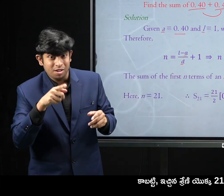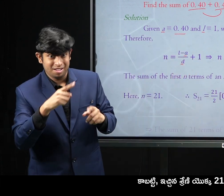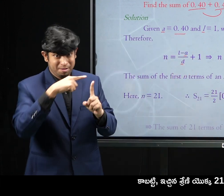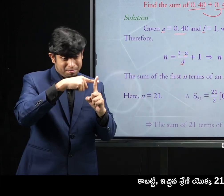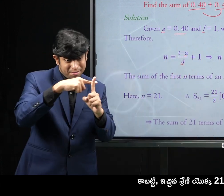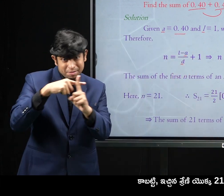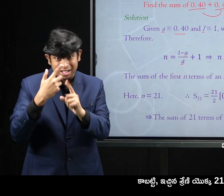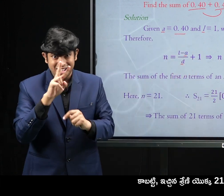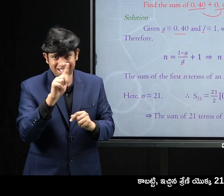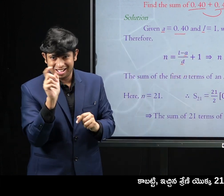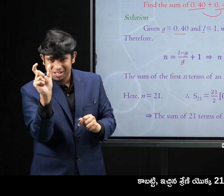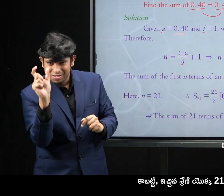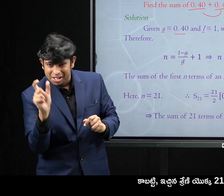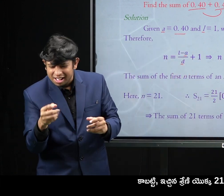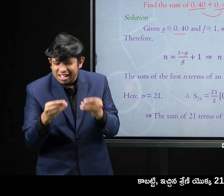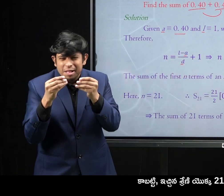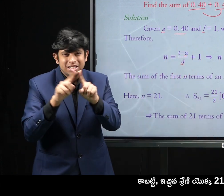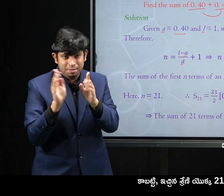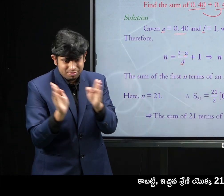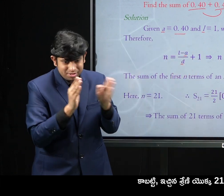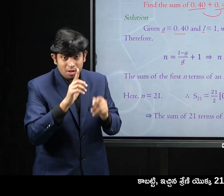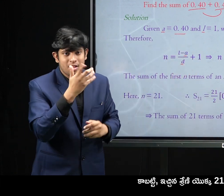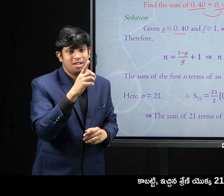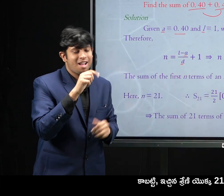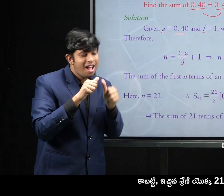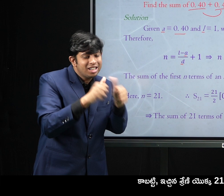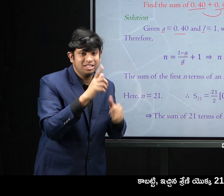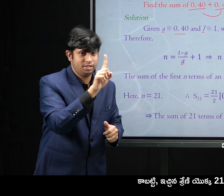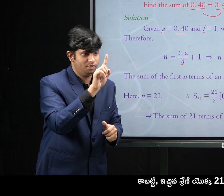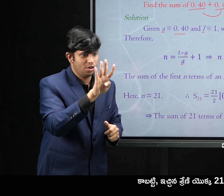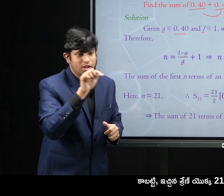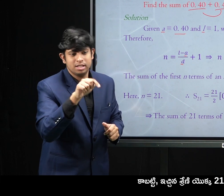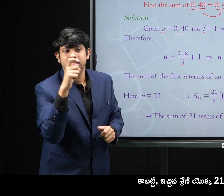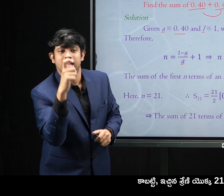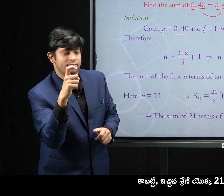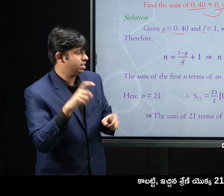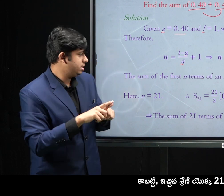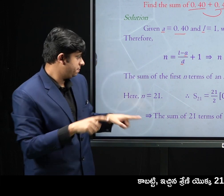కాబట్టి ఇచ్చిన శ్రేణి యొక్క 21 పదాల మొత్తం 14.7.